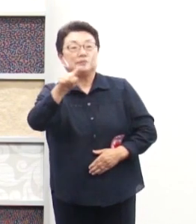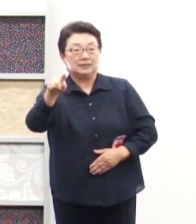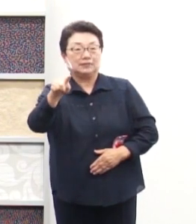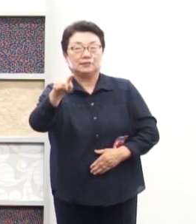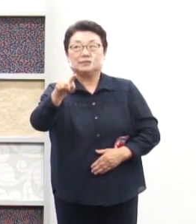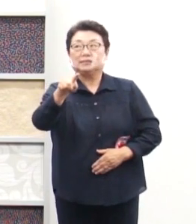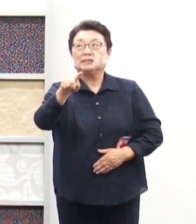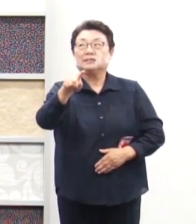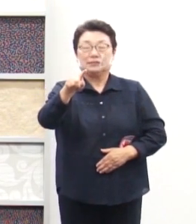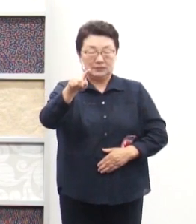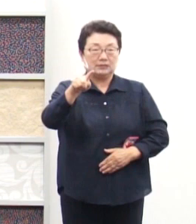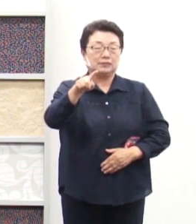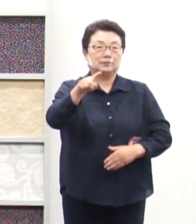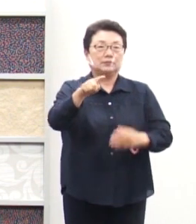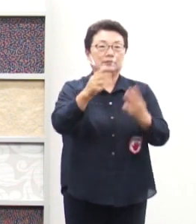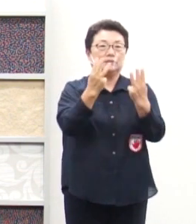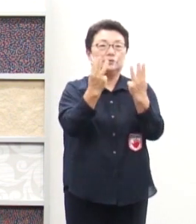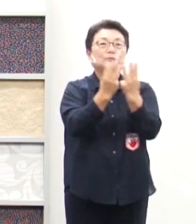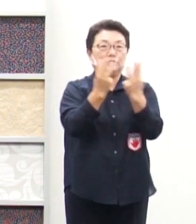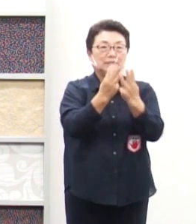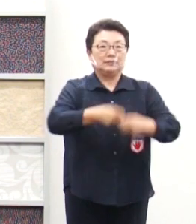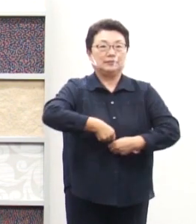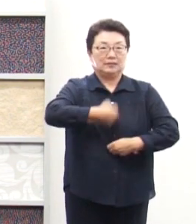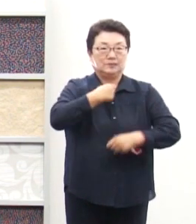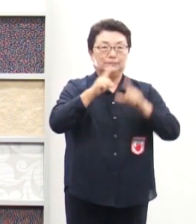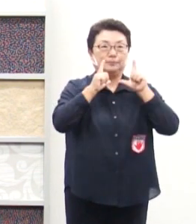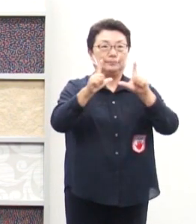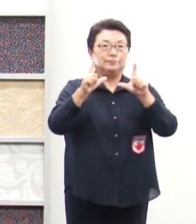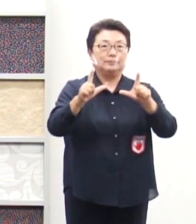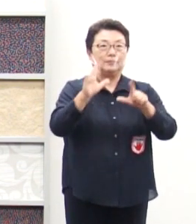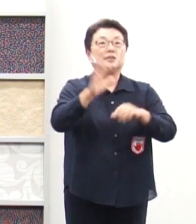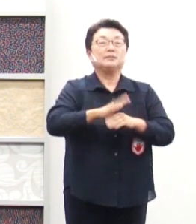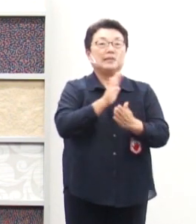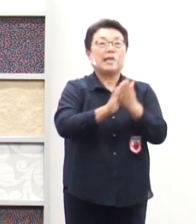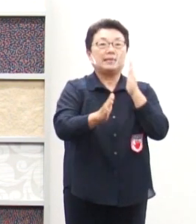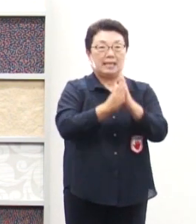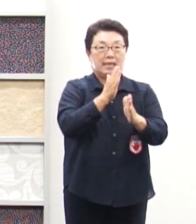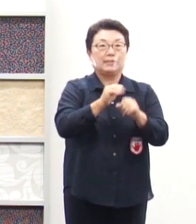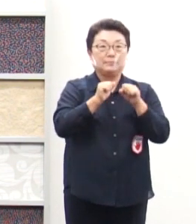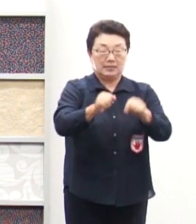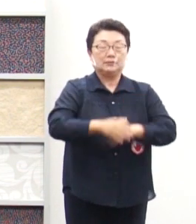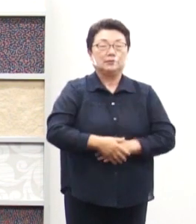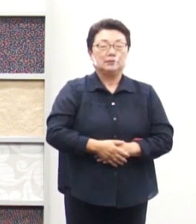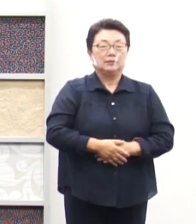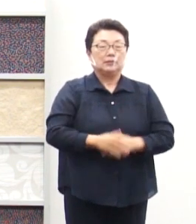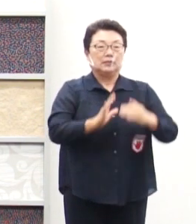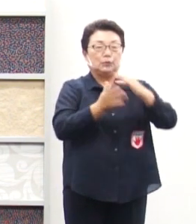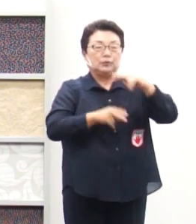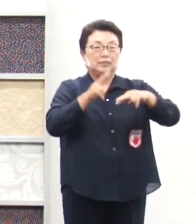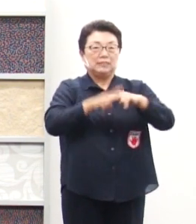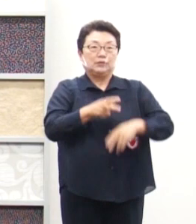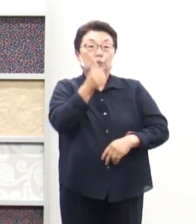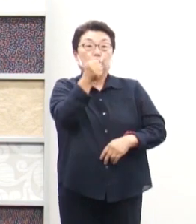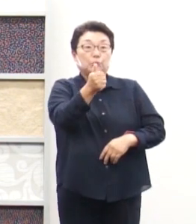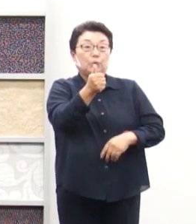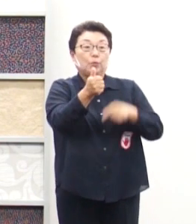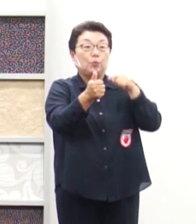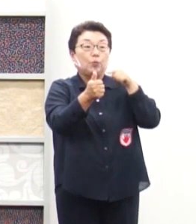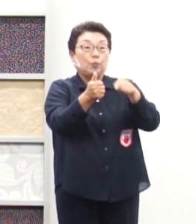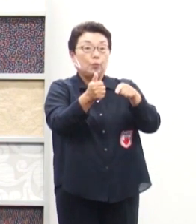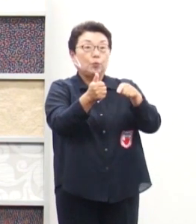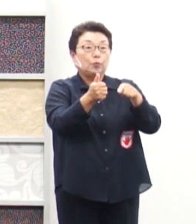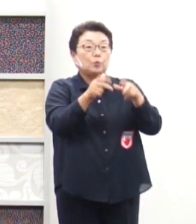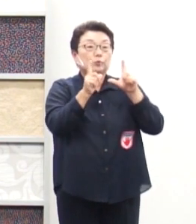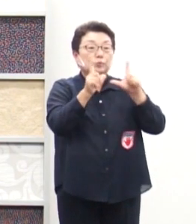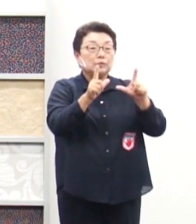が、整理した数字でありまして、先ほど藤井総長のお話の後に再度整理を